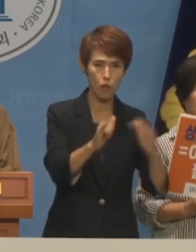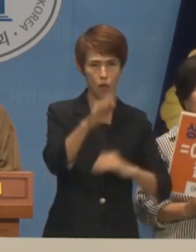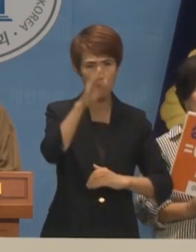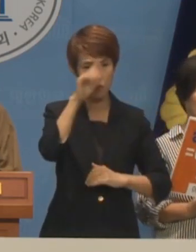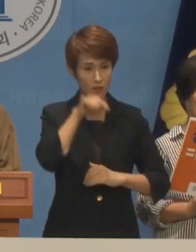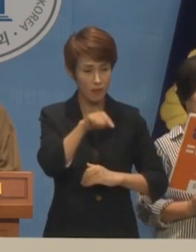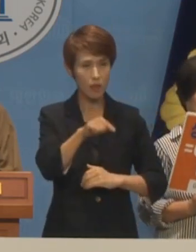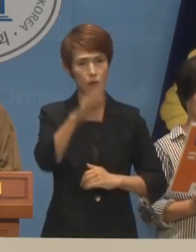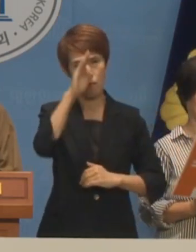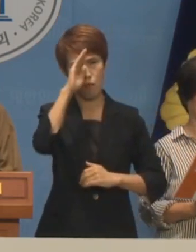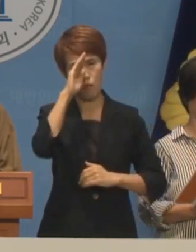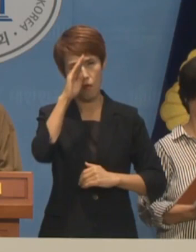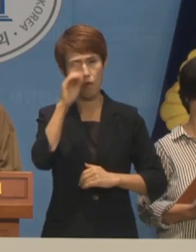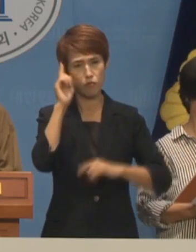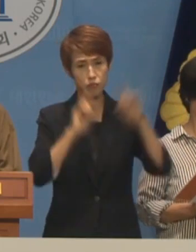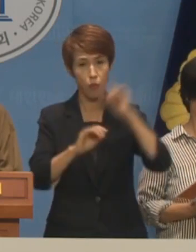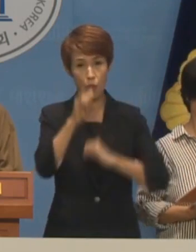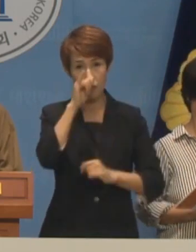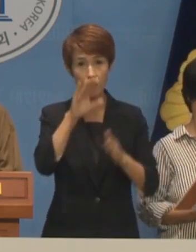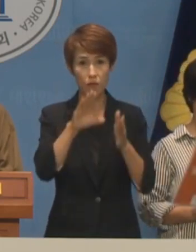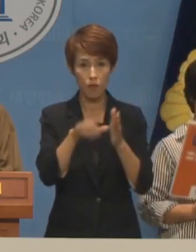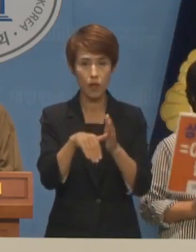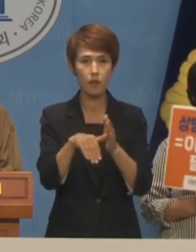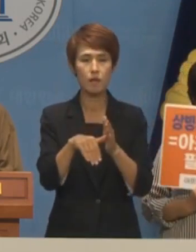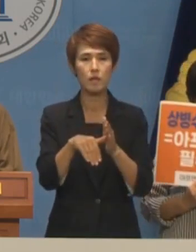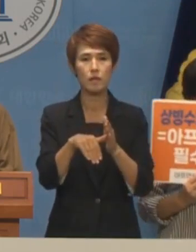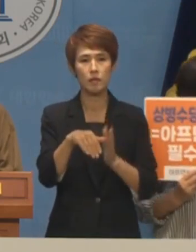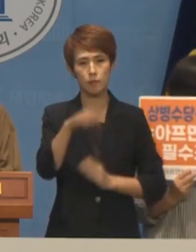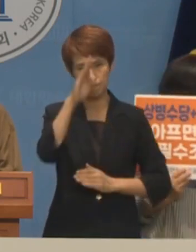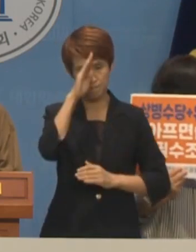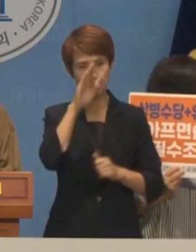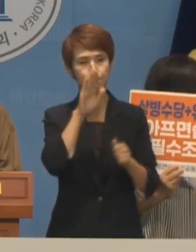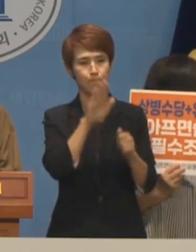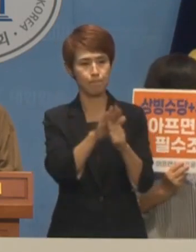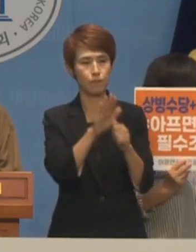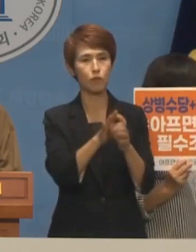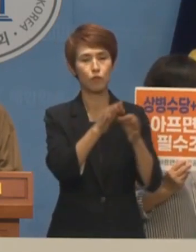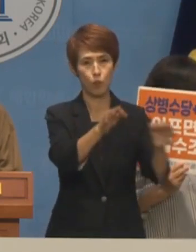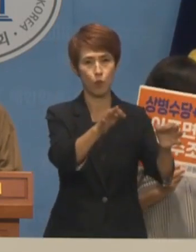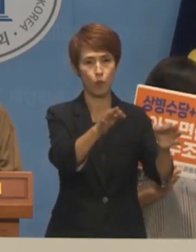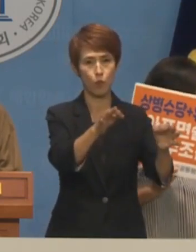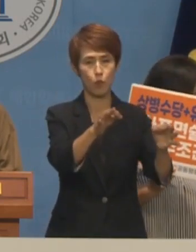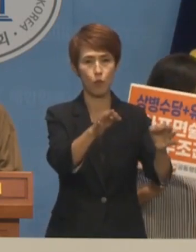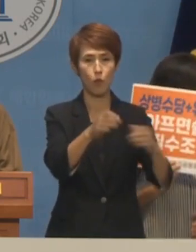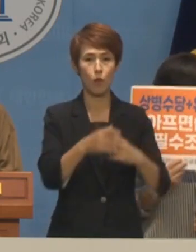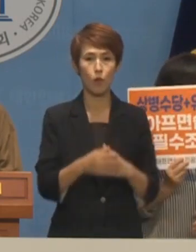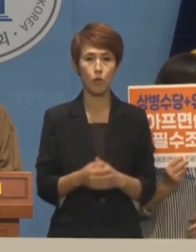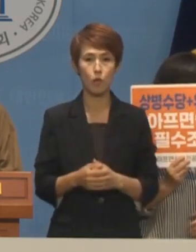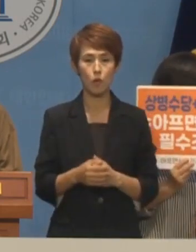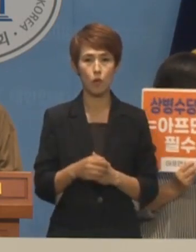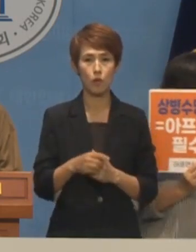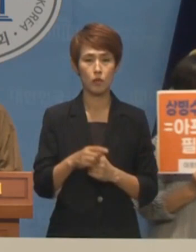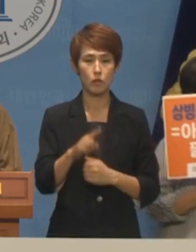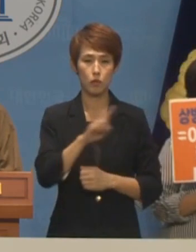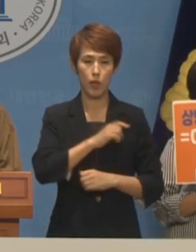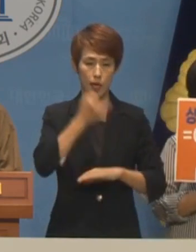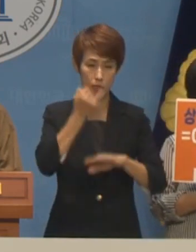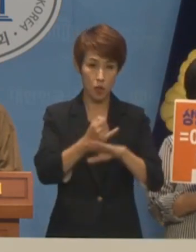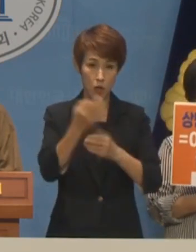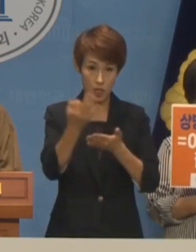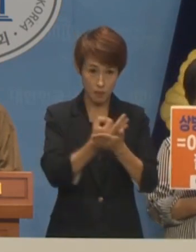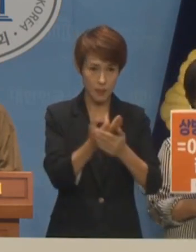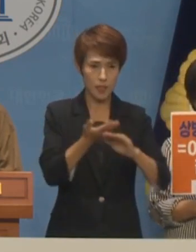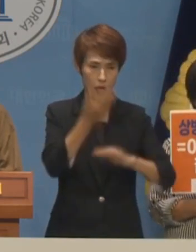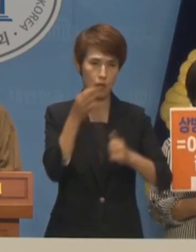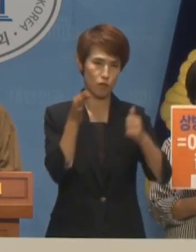부상으로 소득에 손실이 있는 경우 상병급여를 지급하고 지급액을 최저임금 이상으로 보장하도록